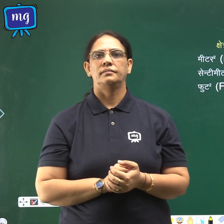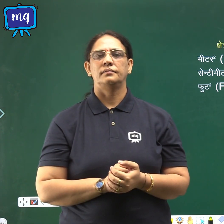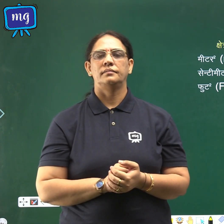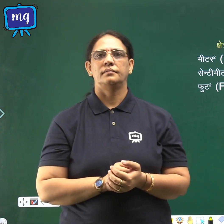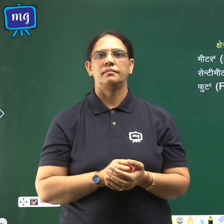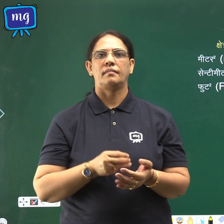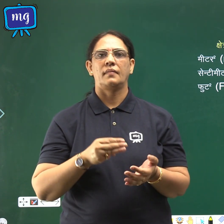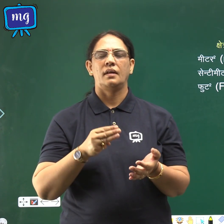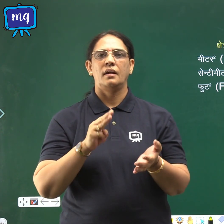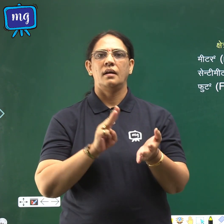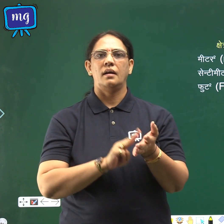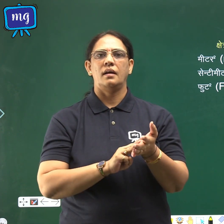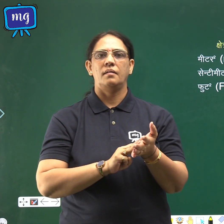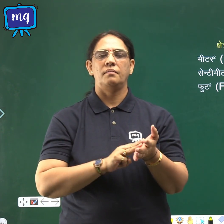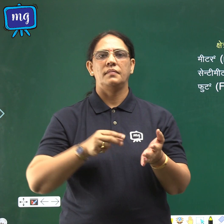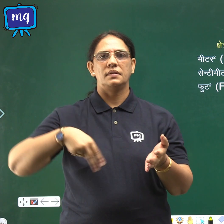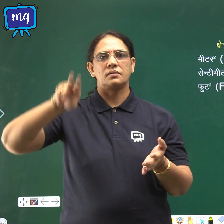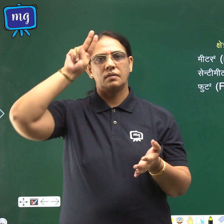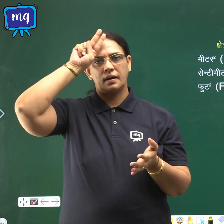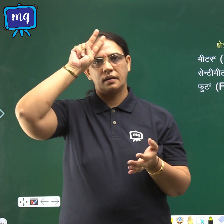मीटर स्क्वायर एम स्क्वायर,